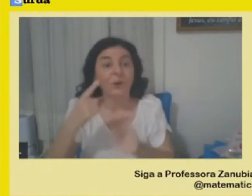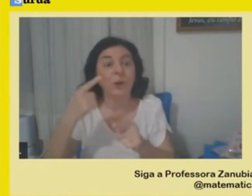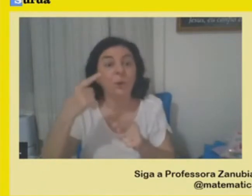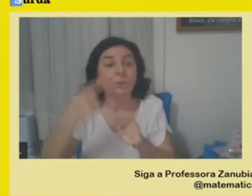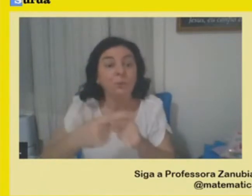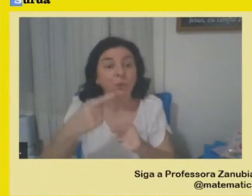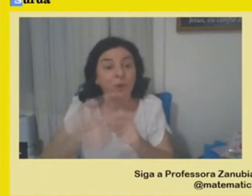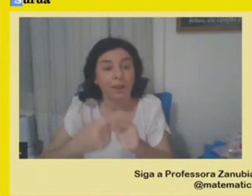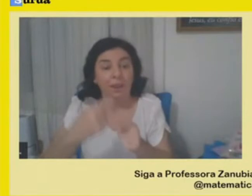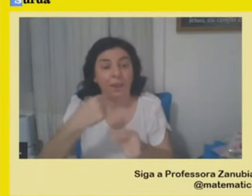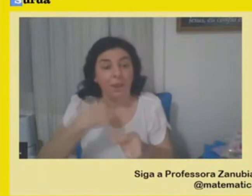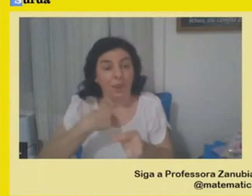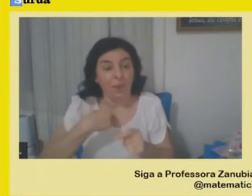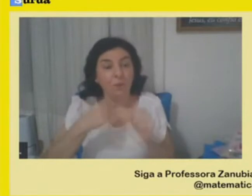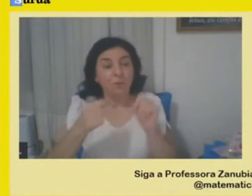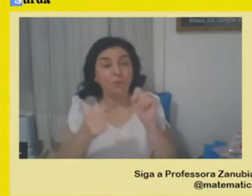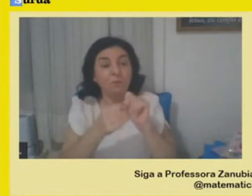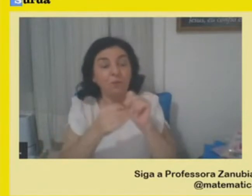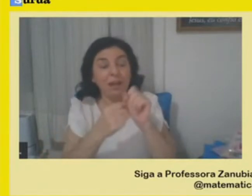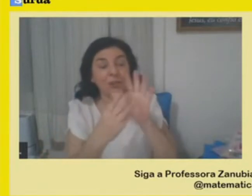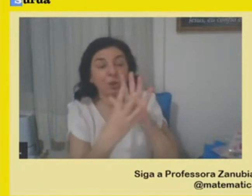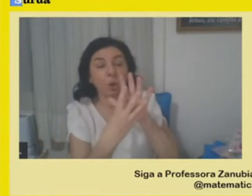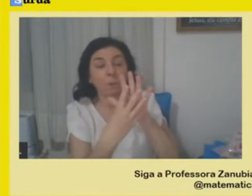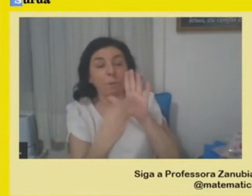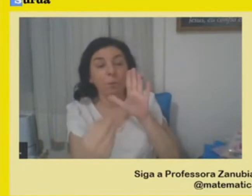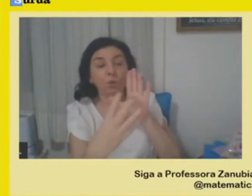Os alunos não conhecem,